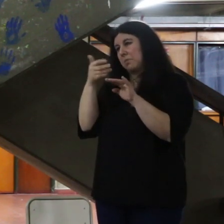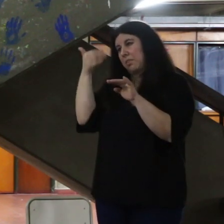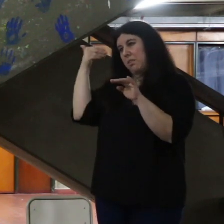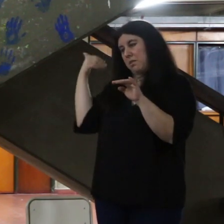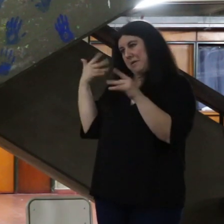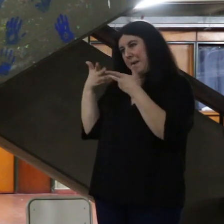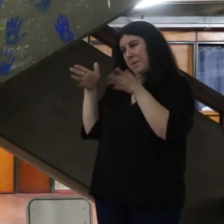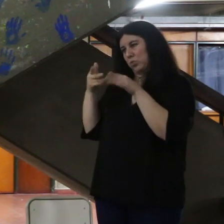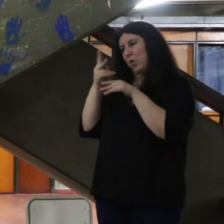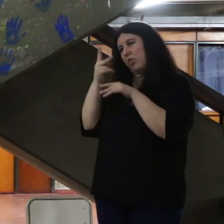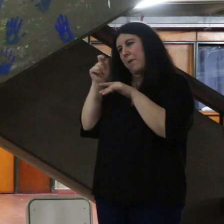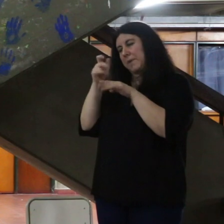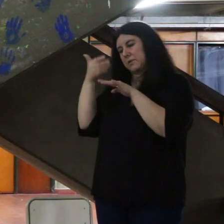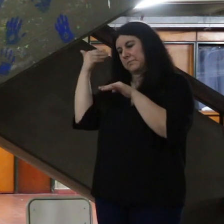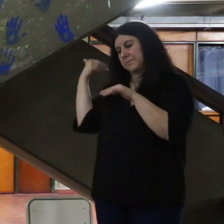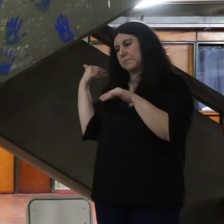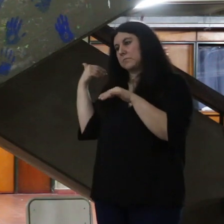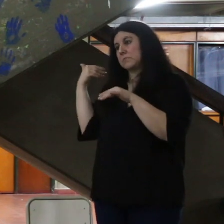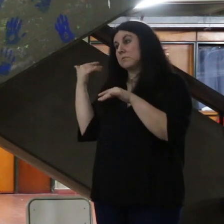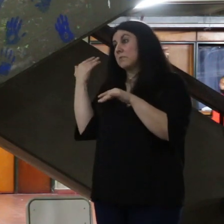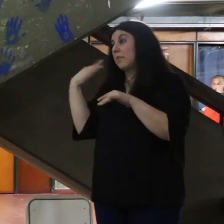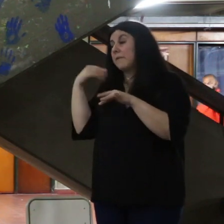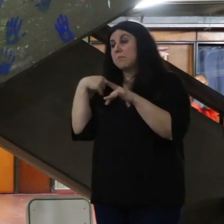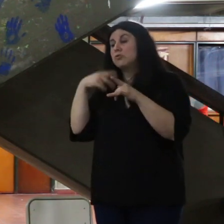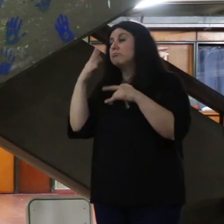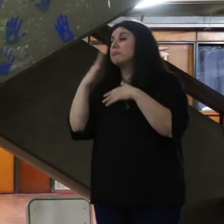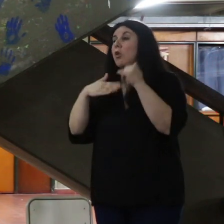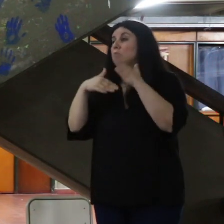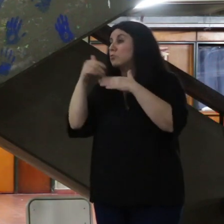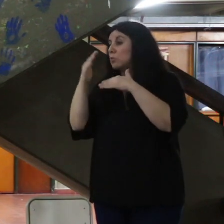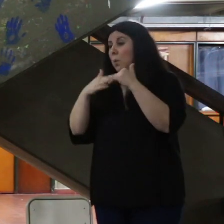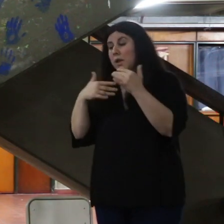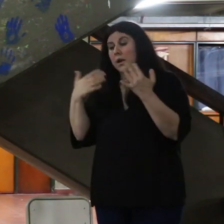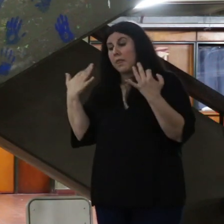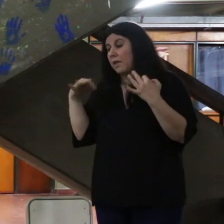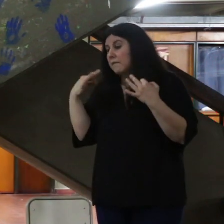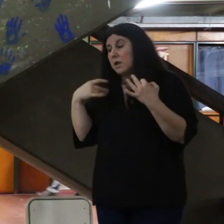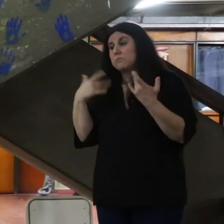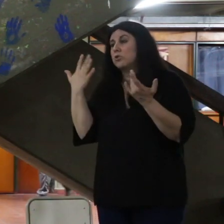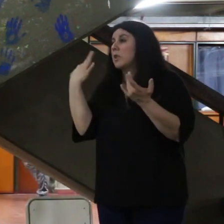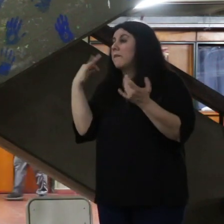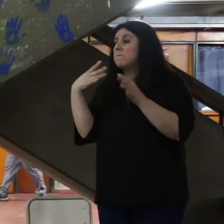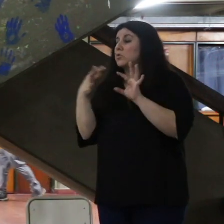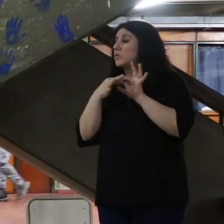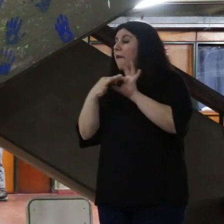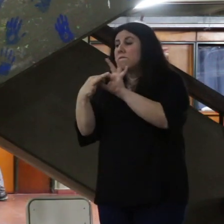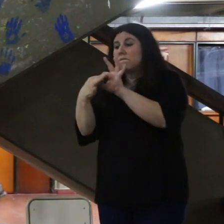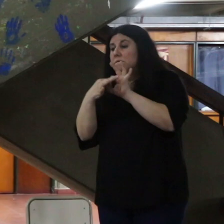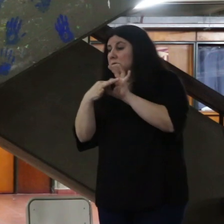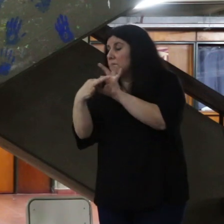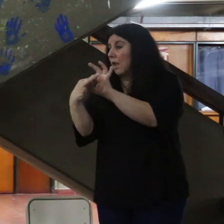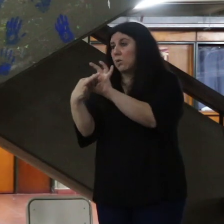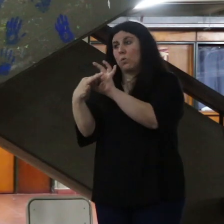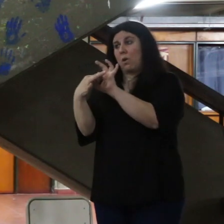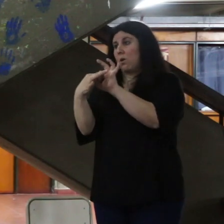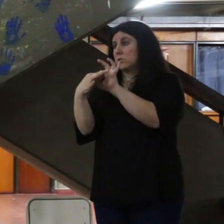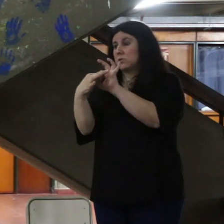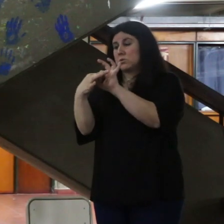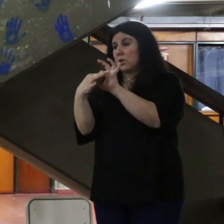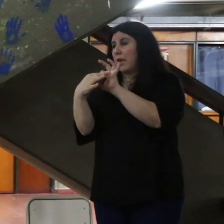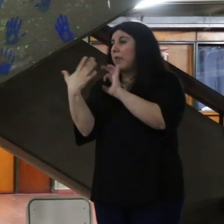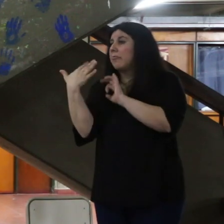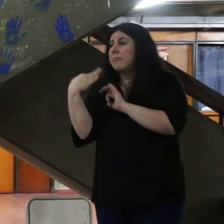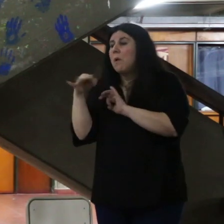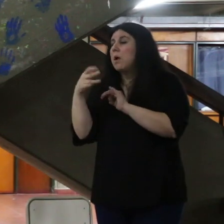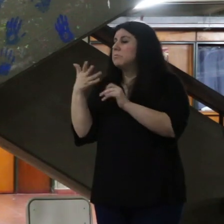Bueno, tenemos que construir, ¿sí? Tenemos que construir lazos, tenemos que pescutear, tenemos que poner en circulación